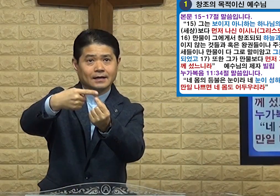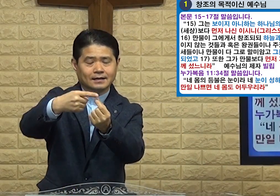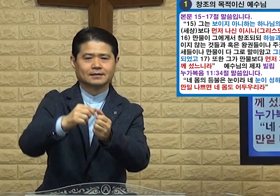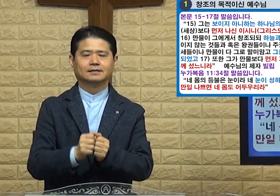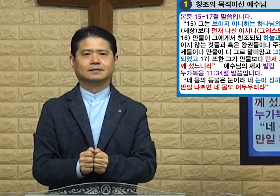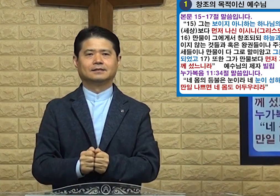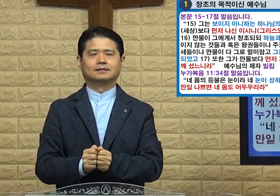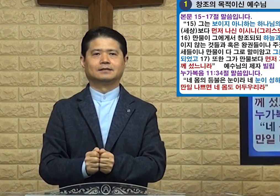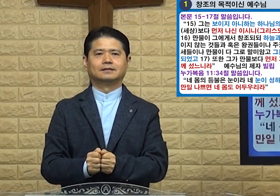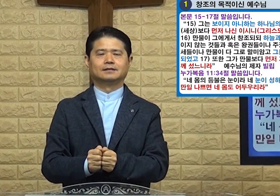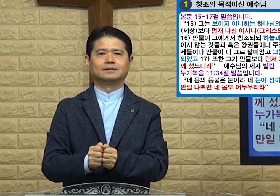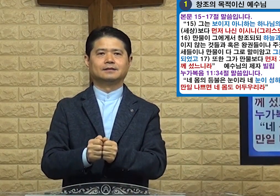먼저 첫 번째는